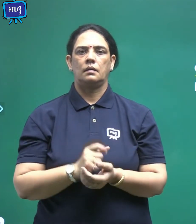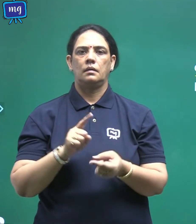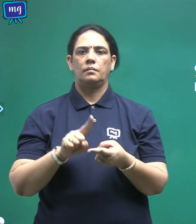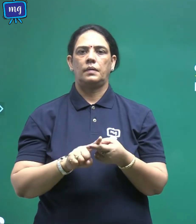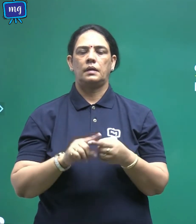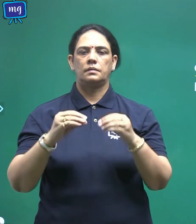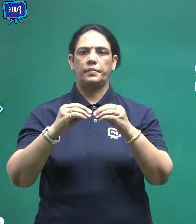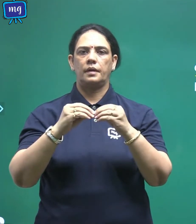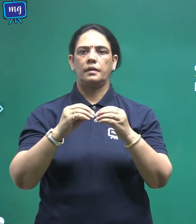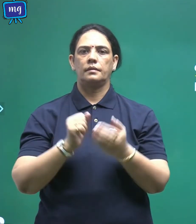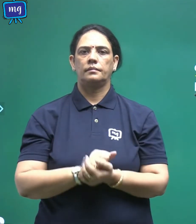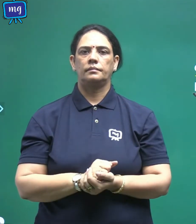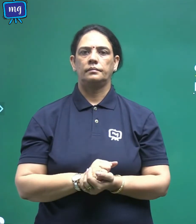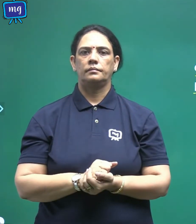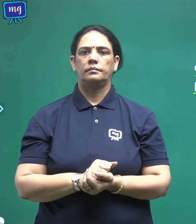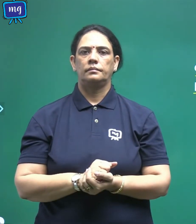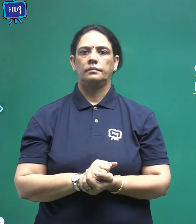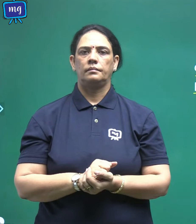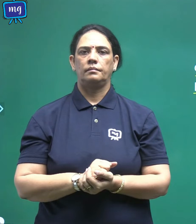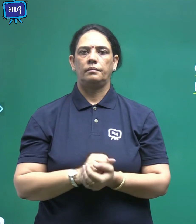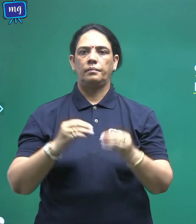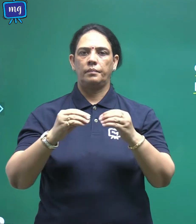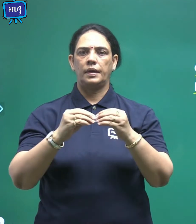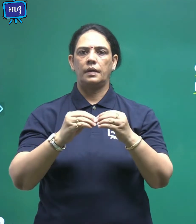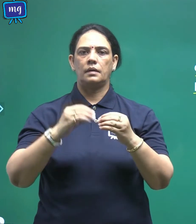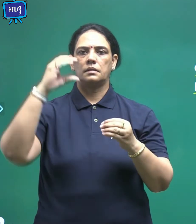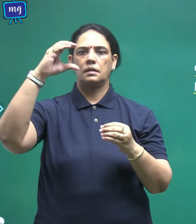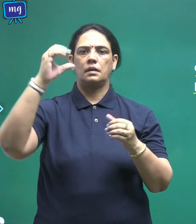प्लस बी, बी सी ए